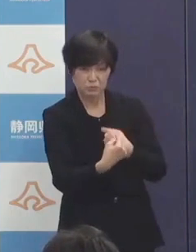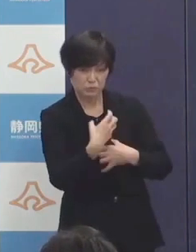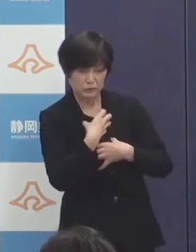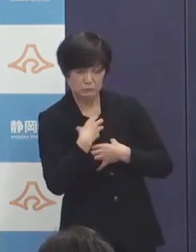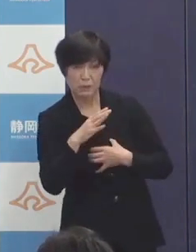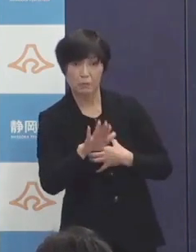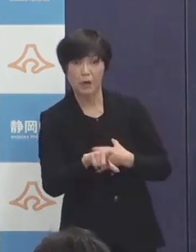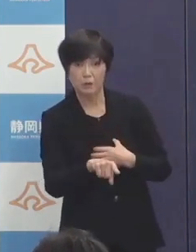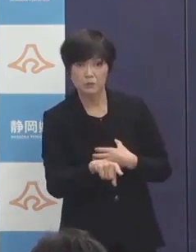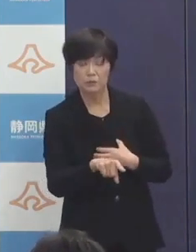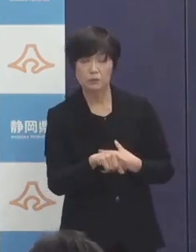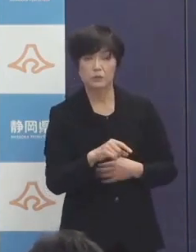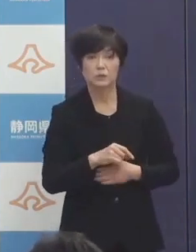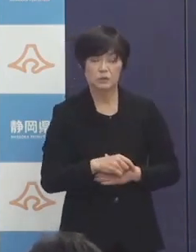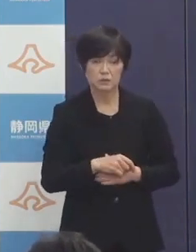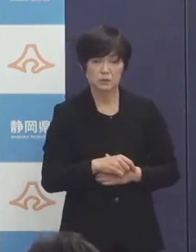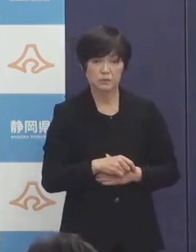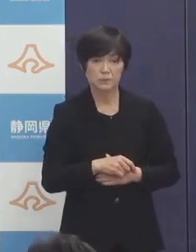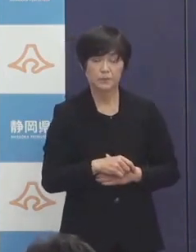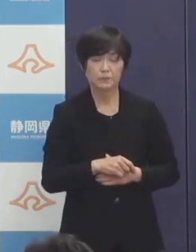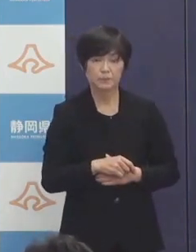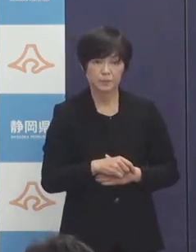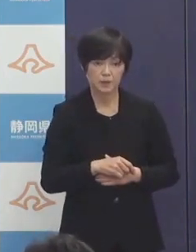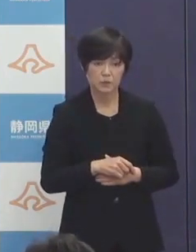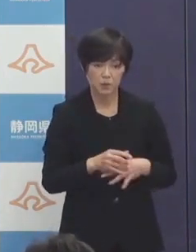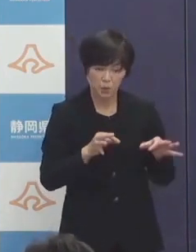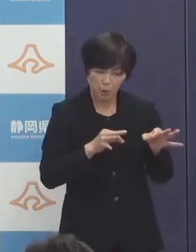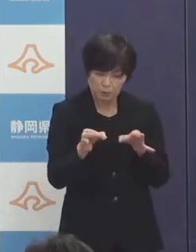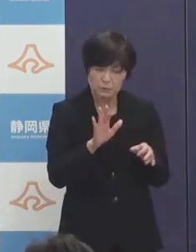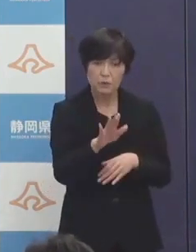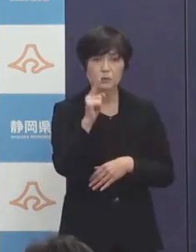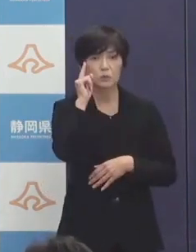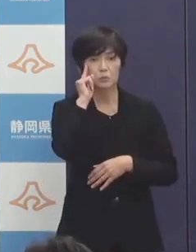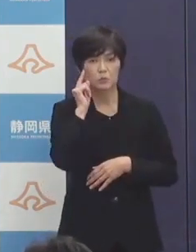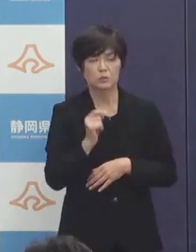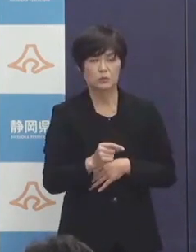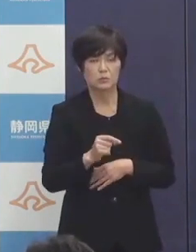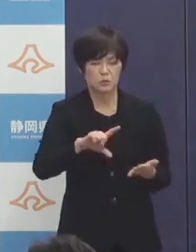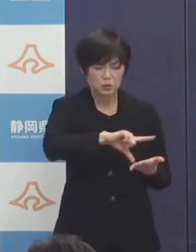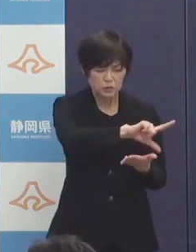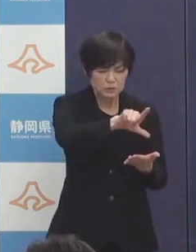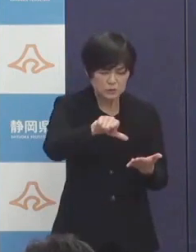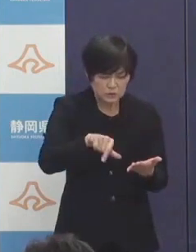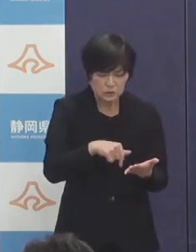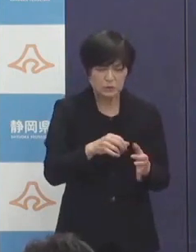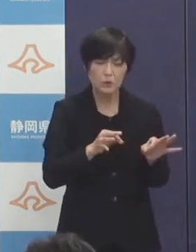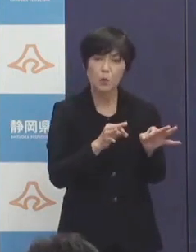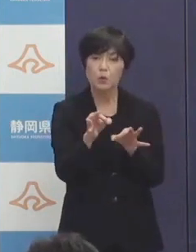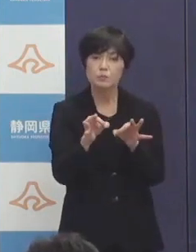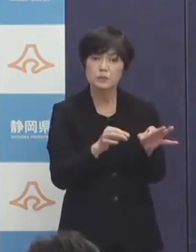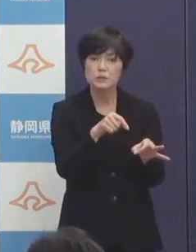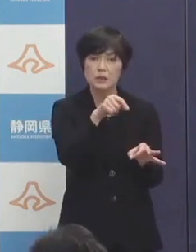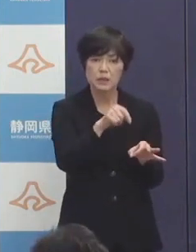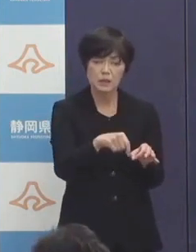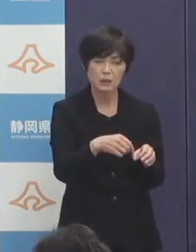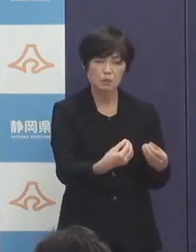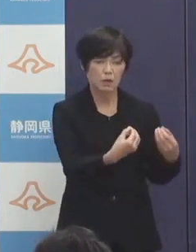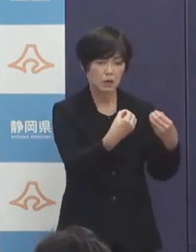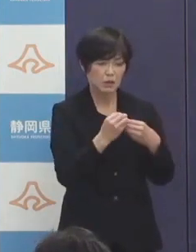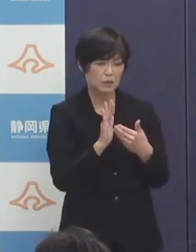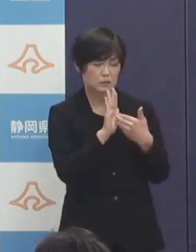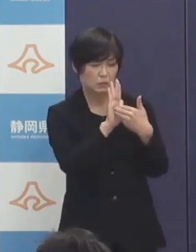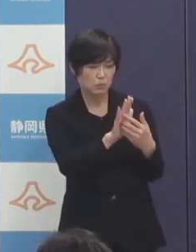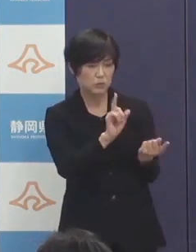地域もございます。そうしたお店もございましょう。そうした地域のお店におかれましては感染防止対策